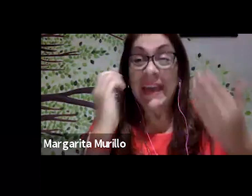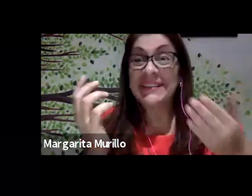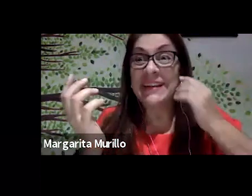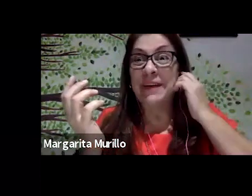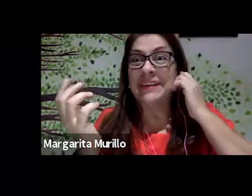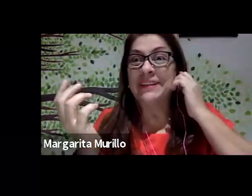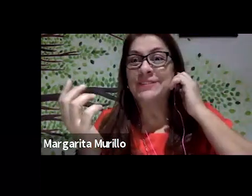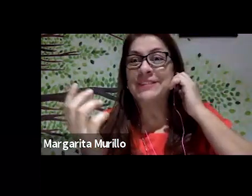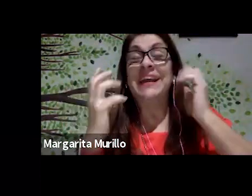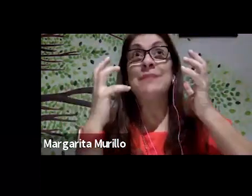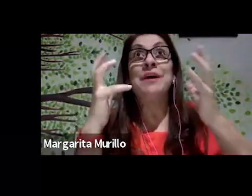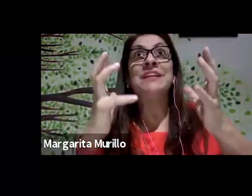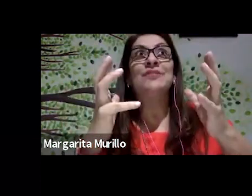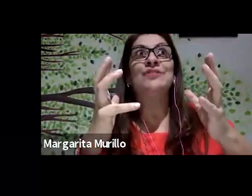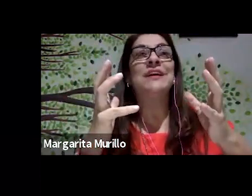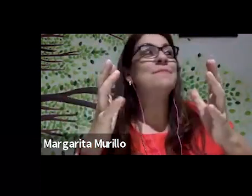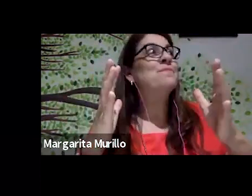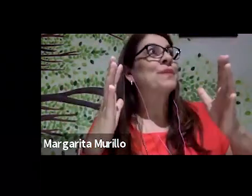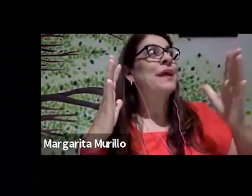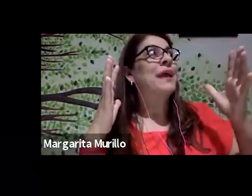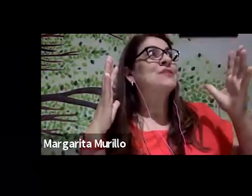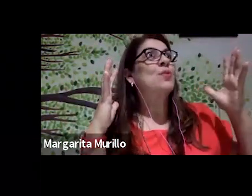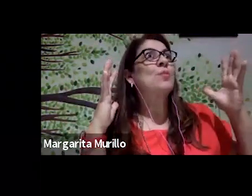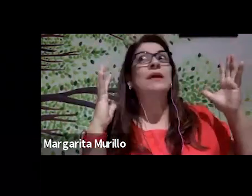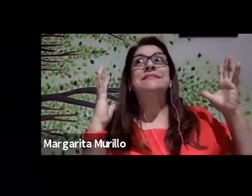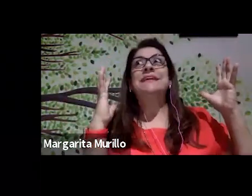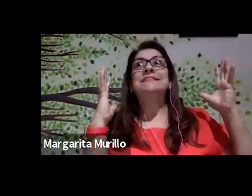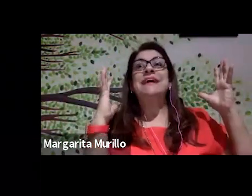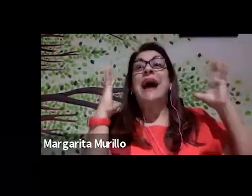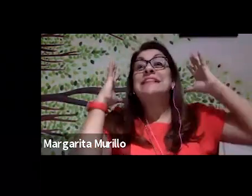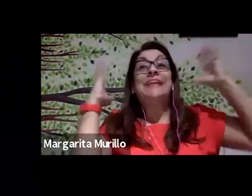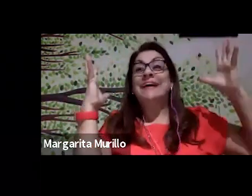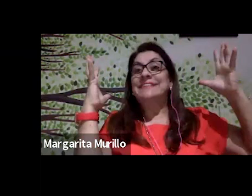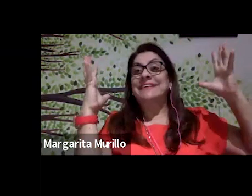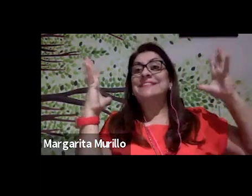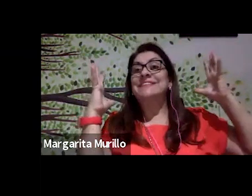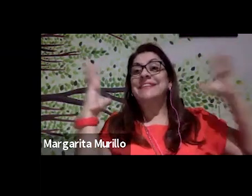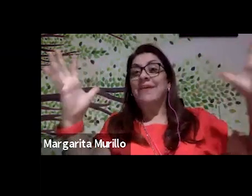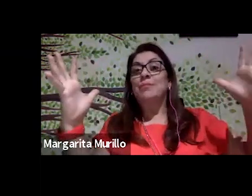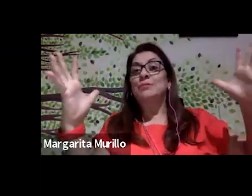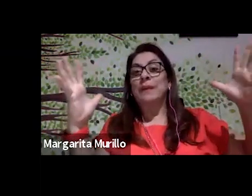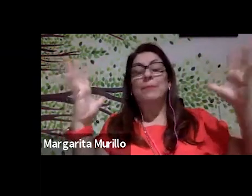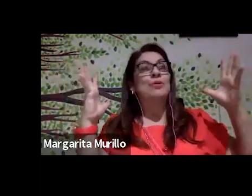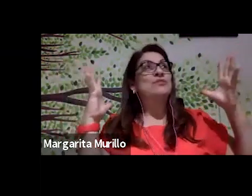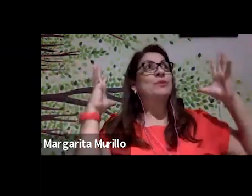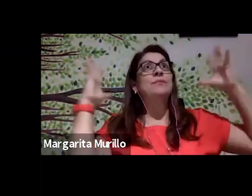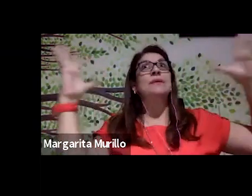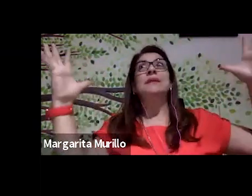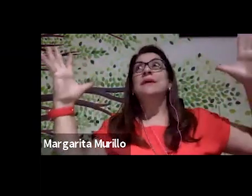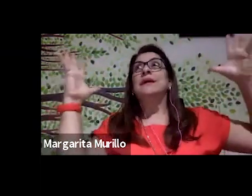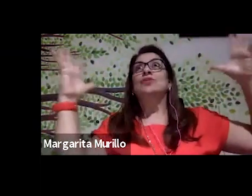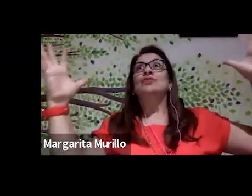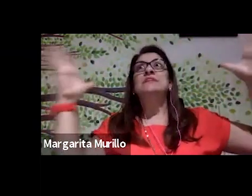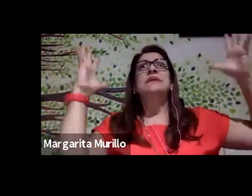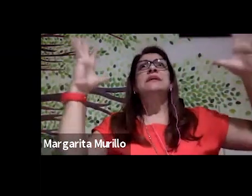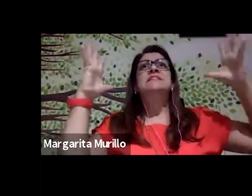Ese es el imaginario social el imaginario Social es como estas aldeas que necesitábamos para poder sobrevivir